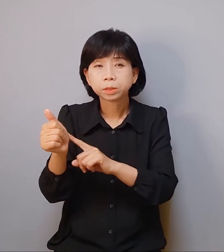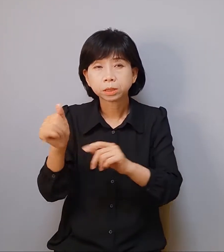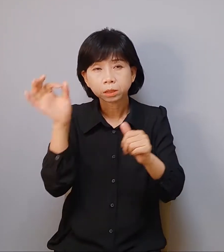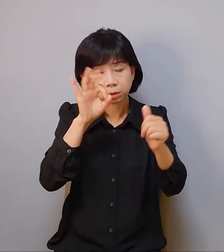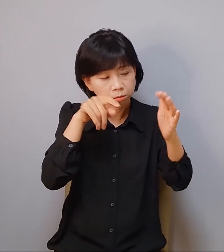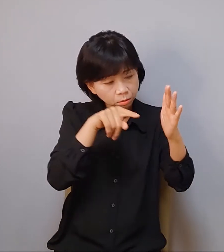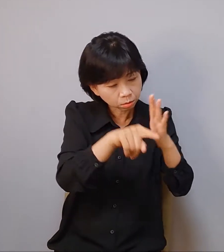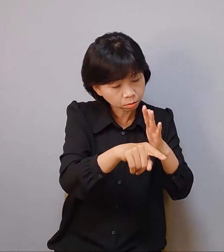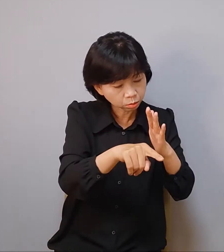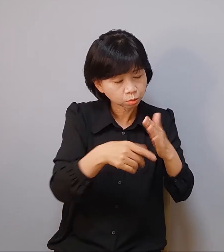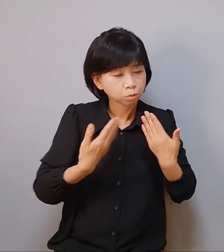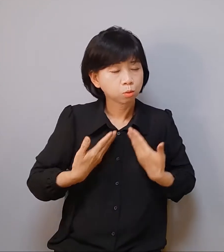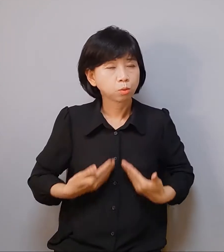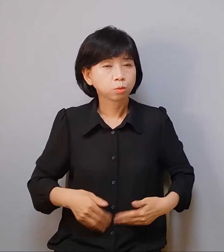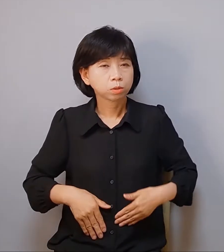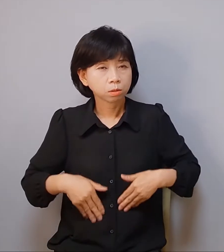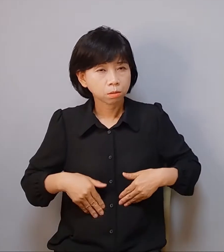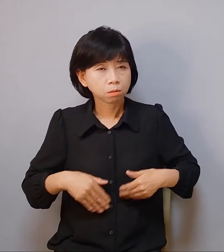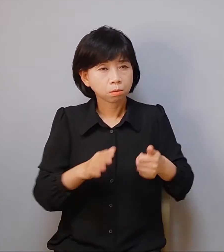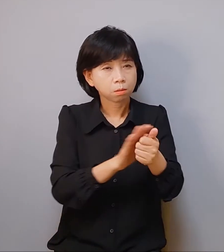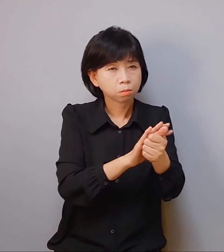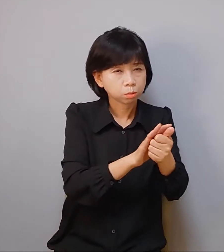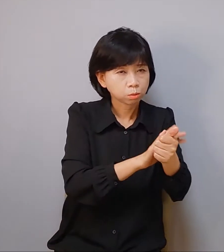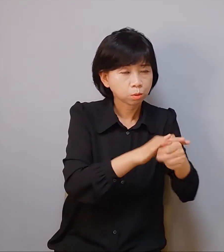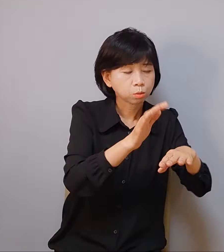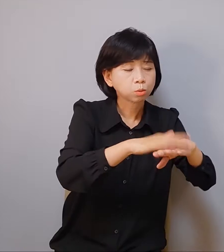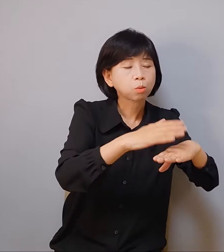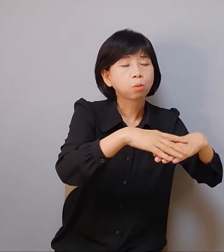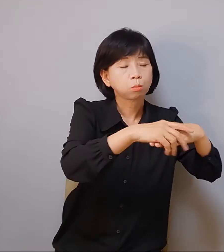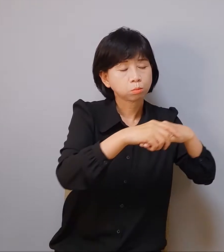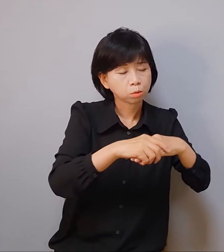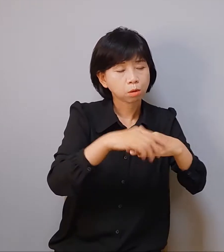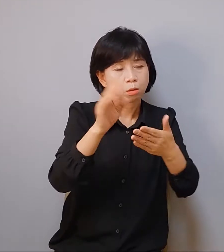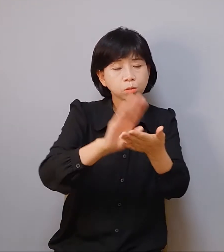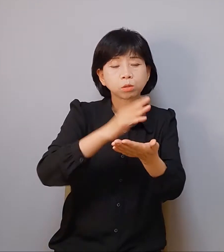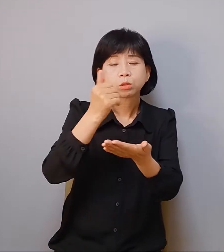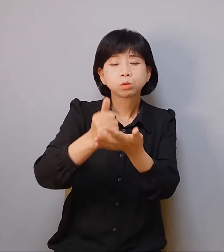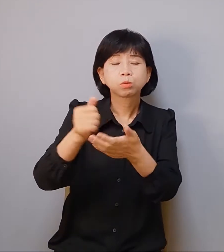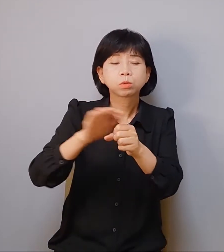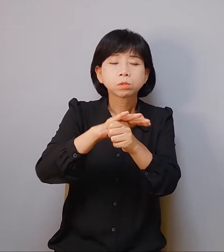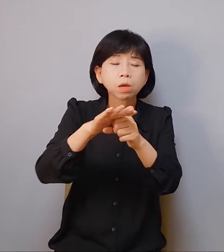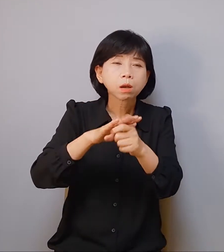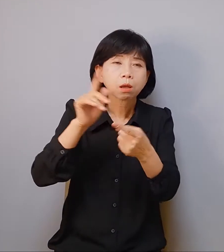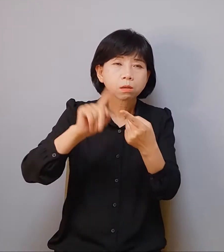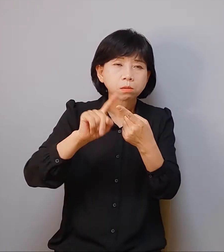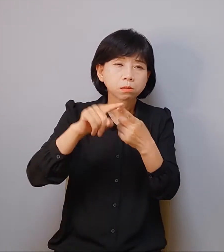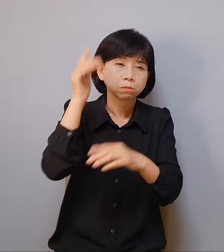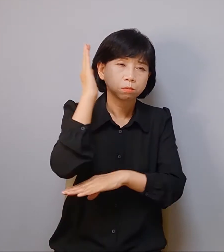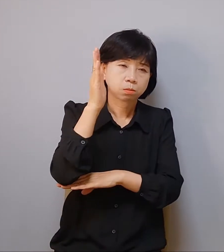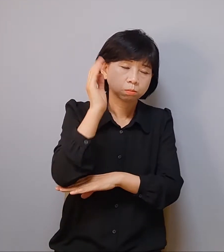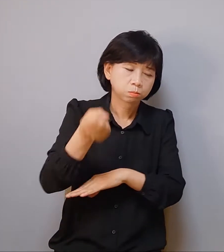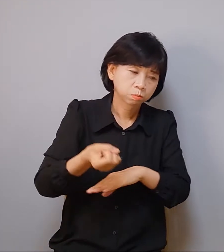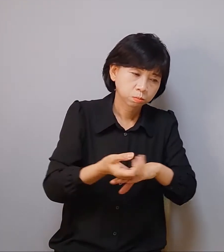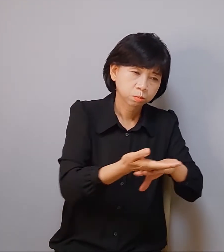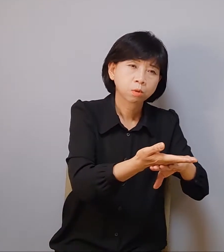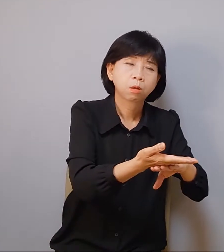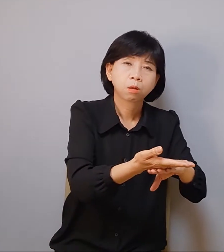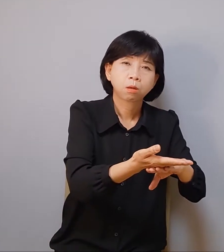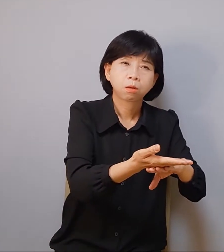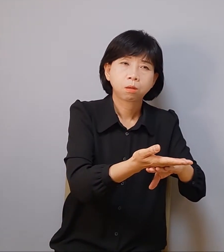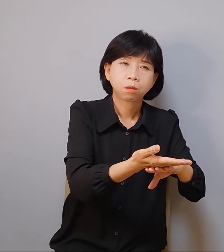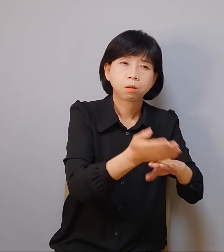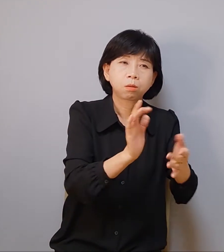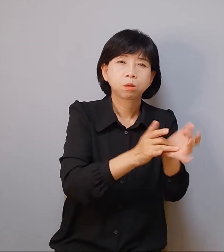따뜻한 목소리로 그리스도께서 그 소년을 어떻게 사랑하시는지 이야기해 주었고 예수님을 영접할 수 있도록 인도해